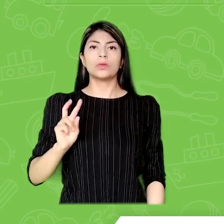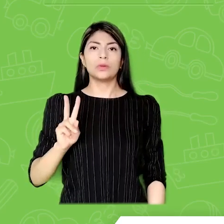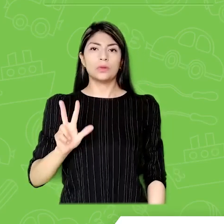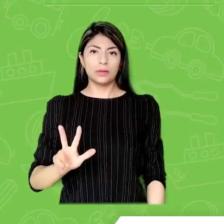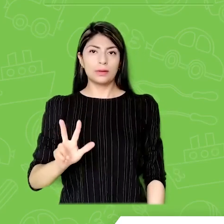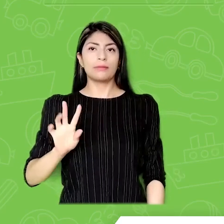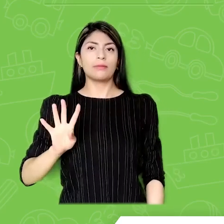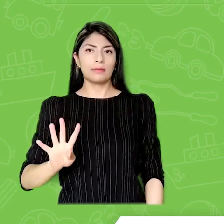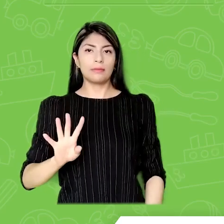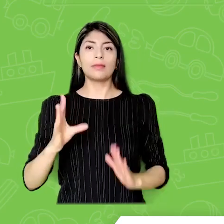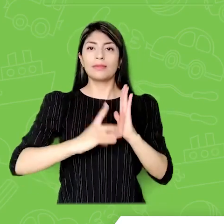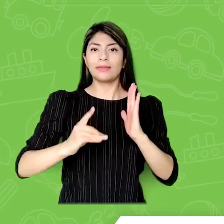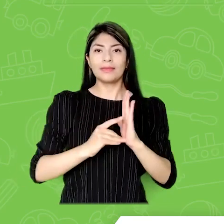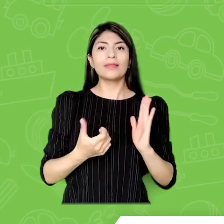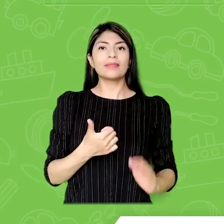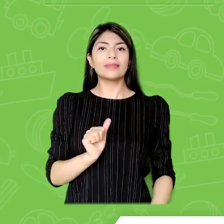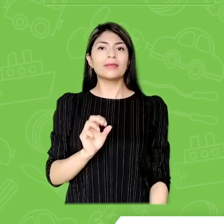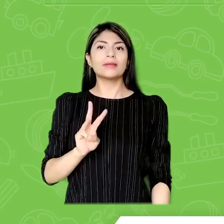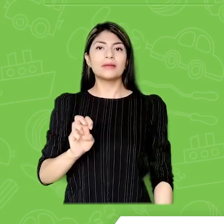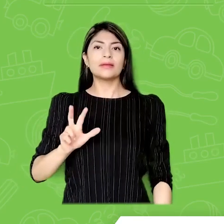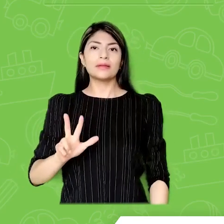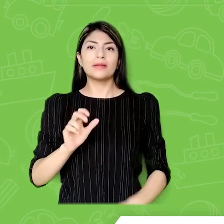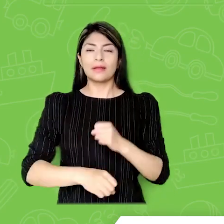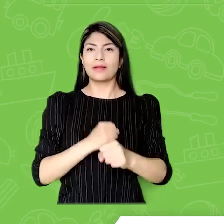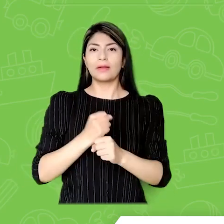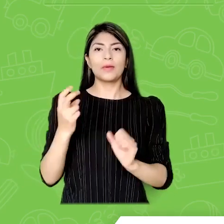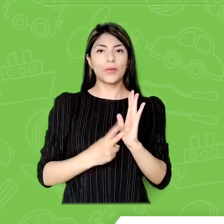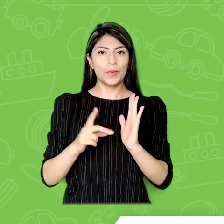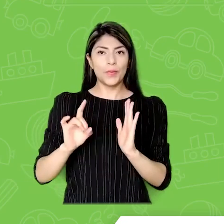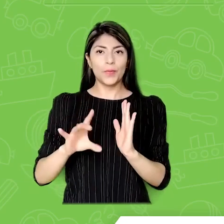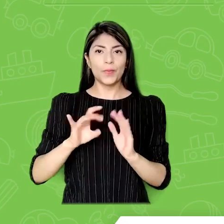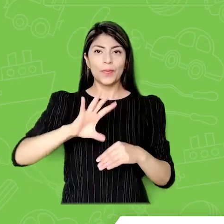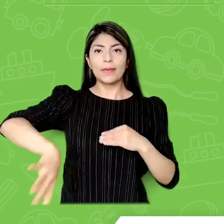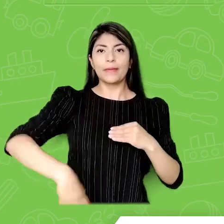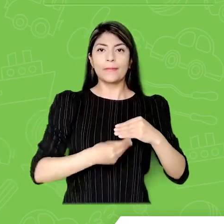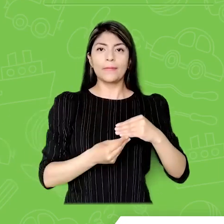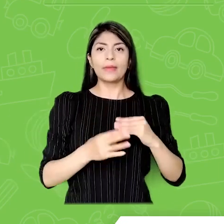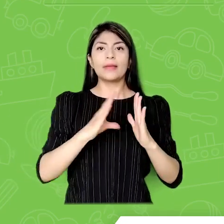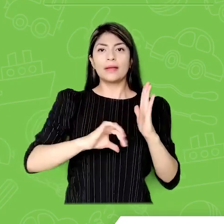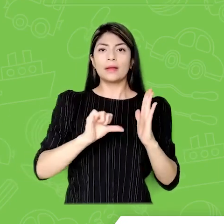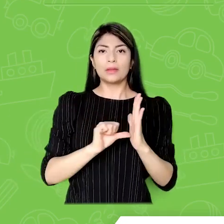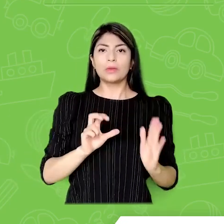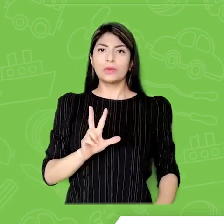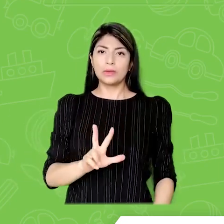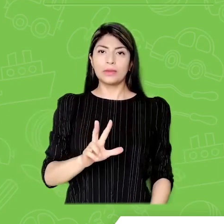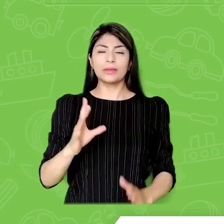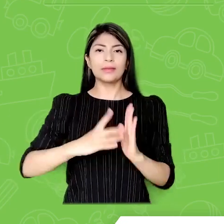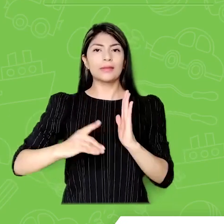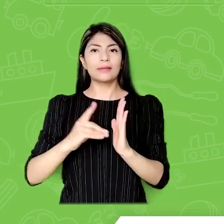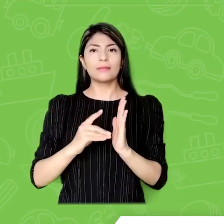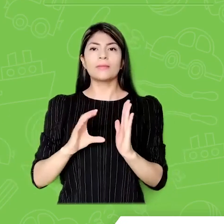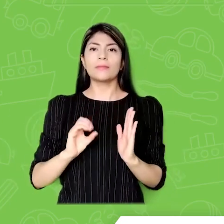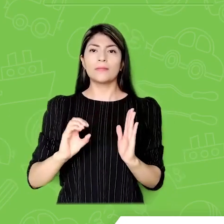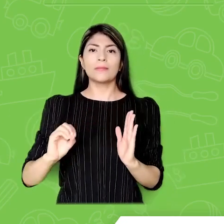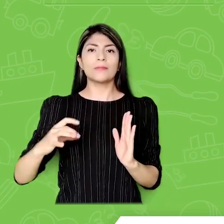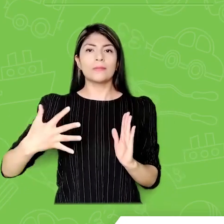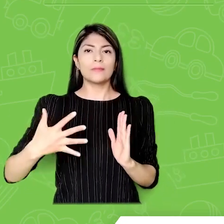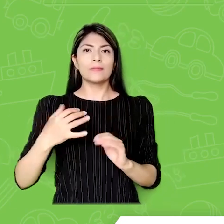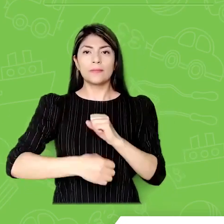2.2.6.34 del referido Decreto 1083 de 2015, adicionado por el artículo 3 del Decreto 051